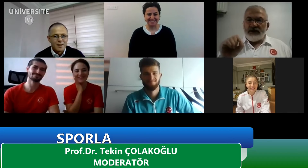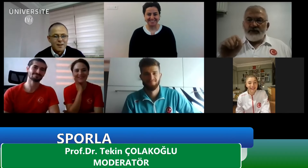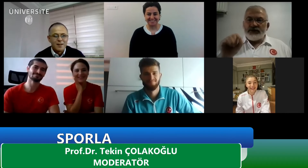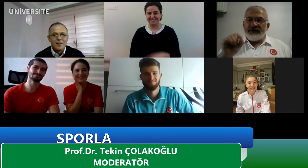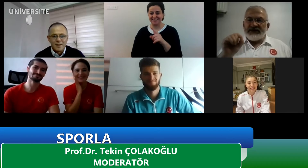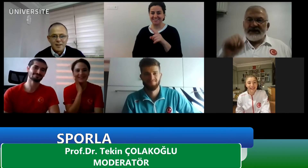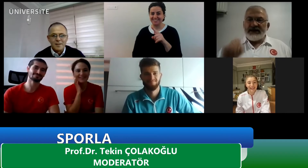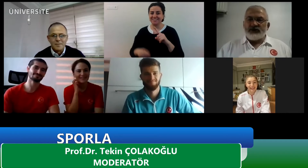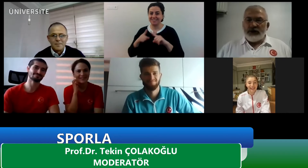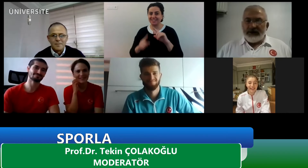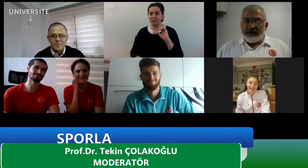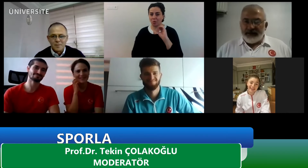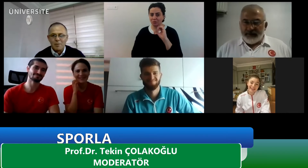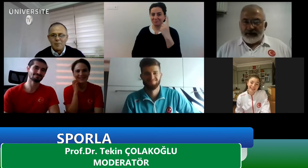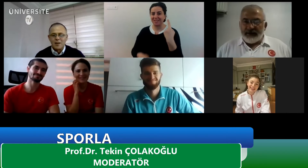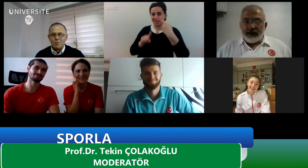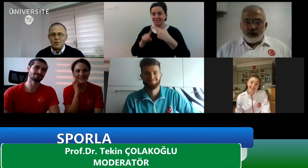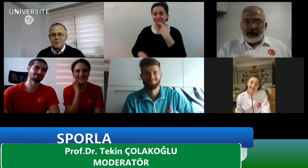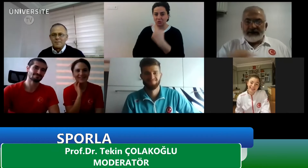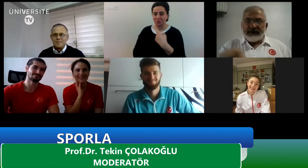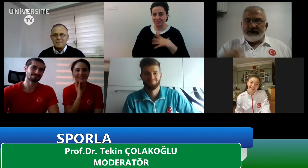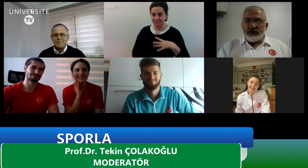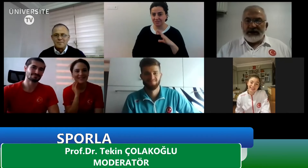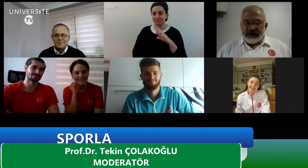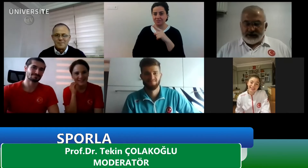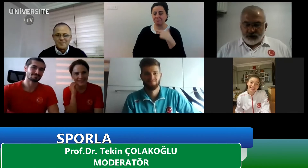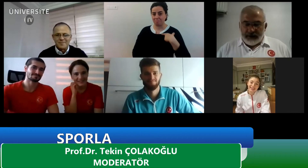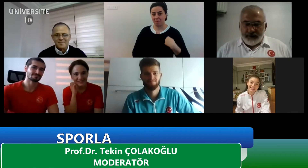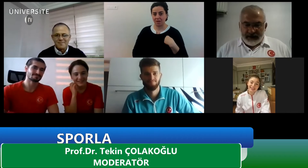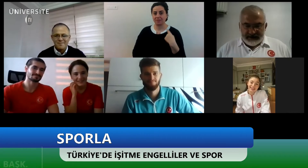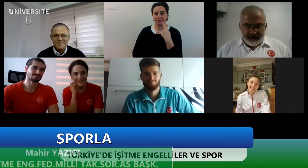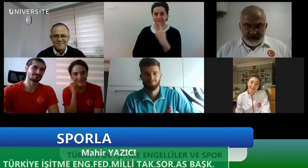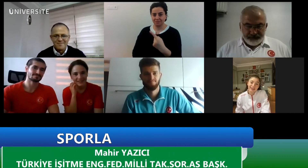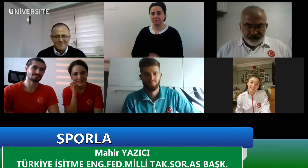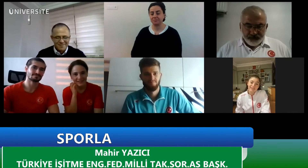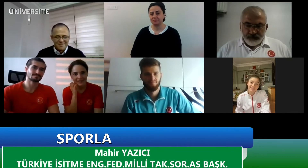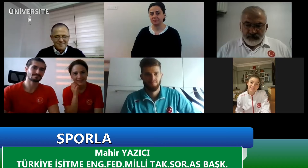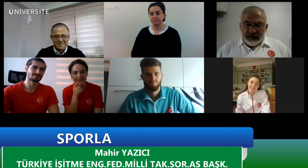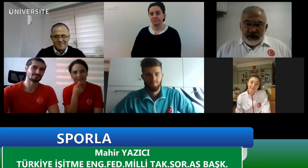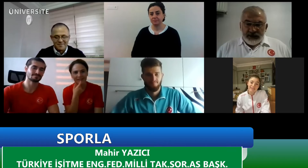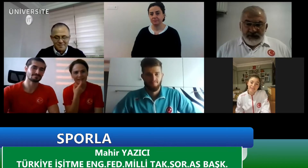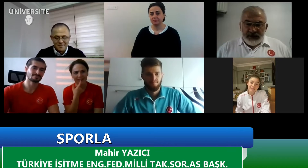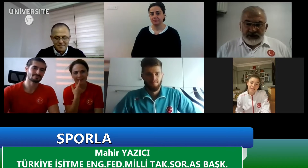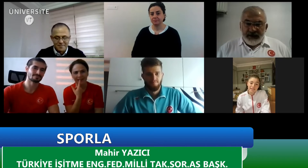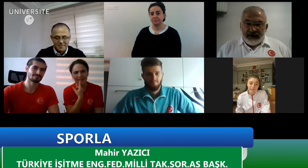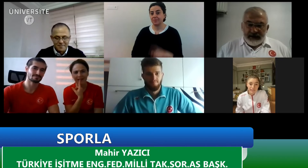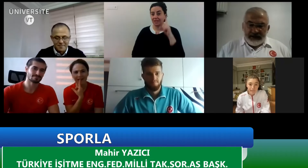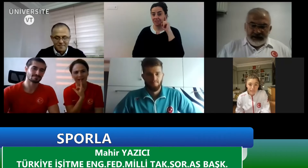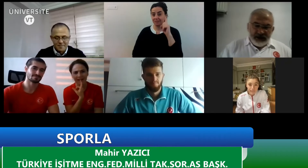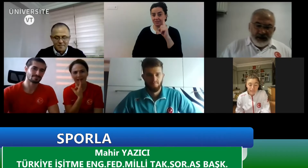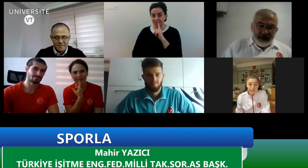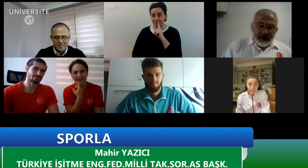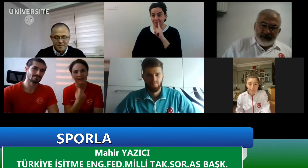Ekin Hocam, burada bir şey daha söyleyebilir miyim? Tabii başkanım, buyurun. Özellikle söylemem lazımdı. Şimdi işitme